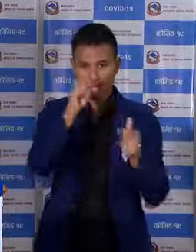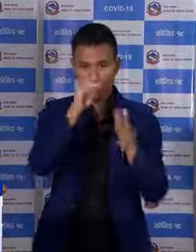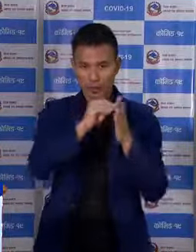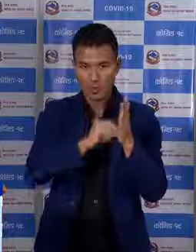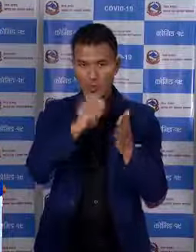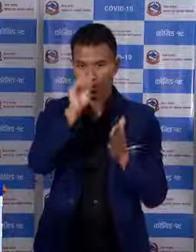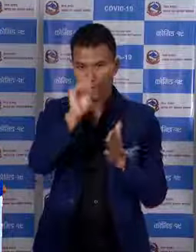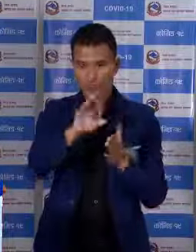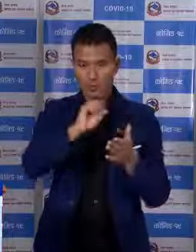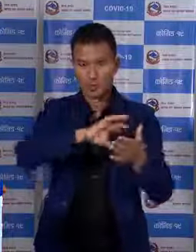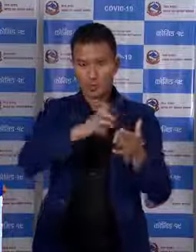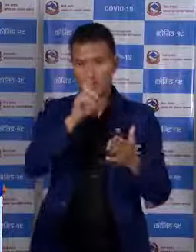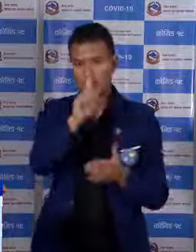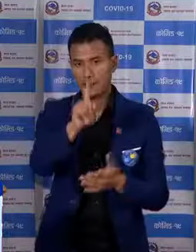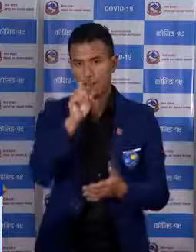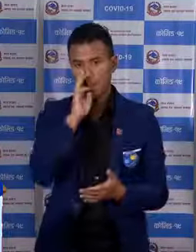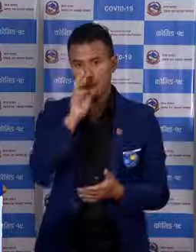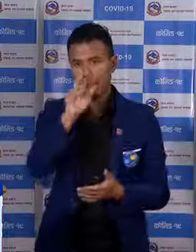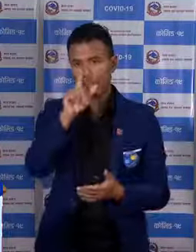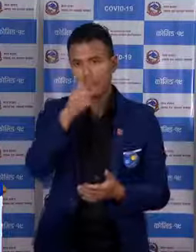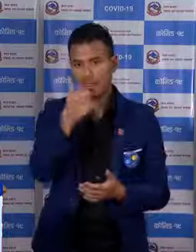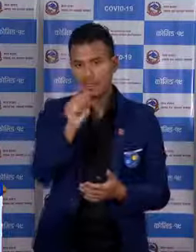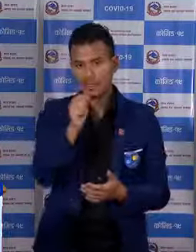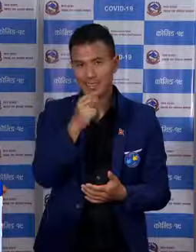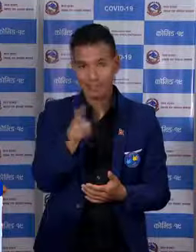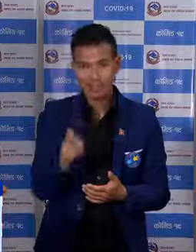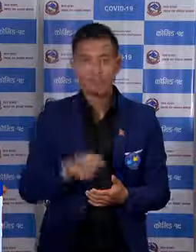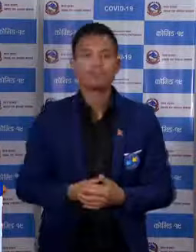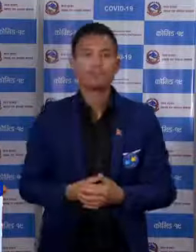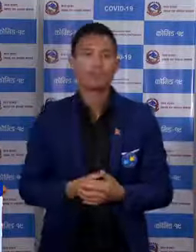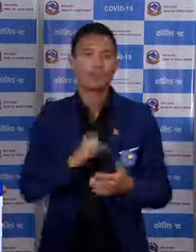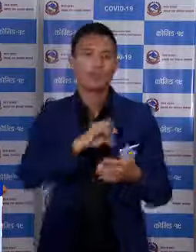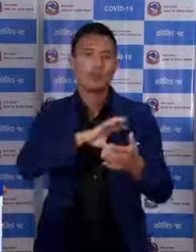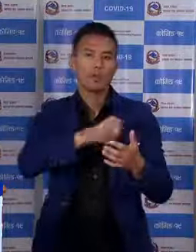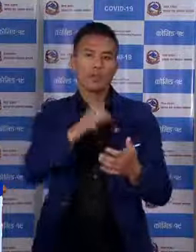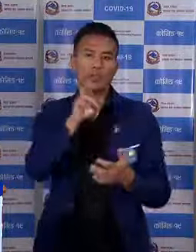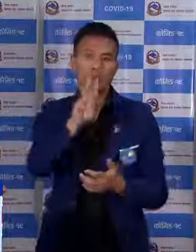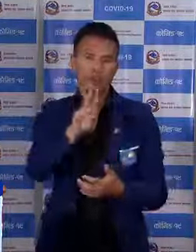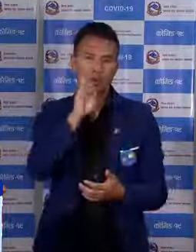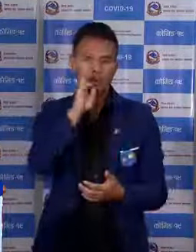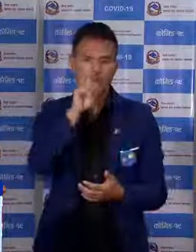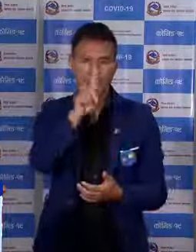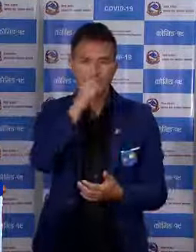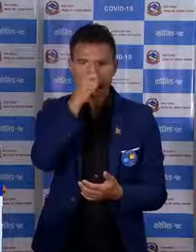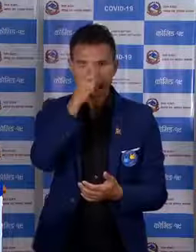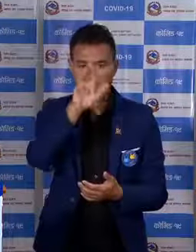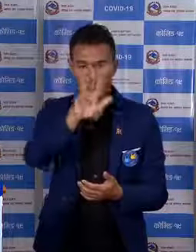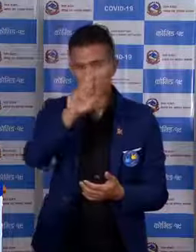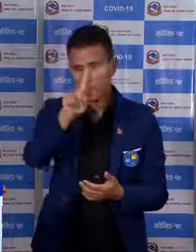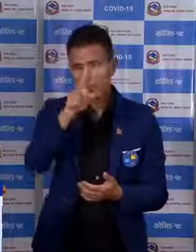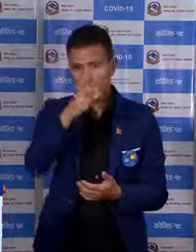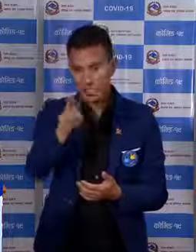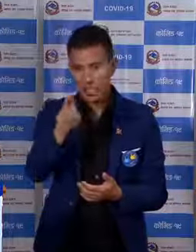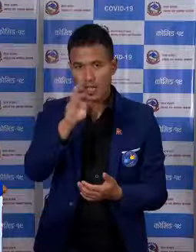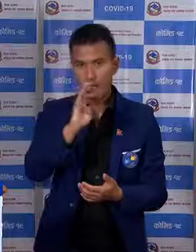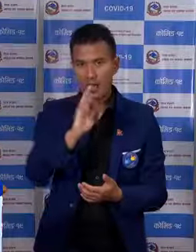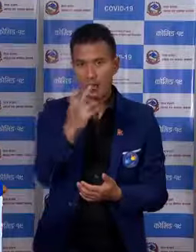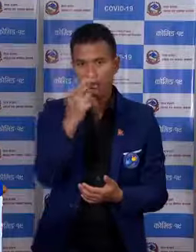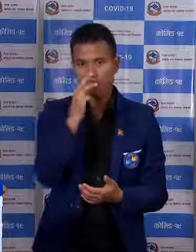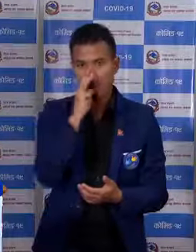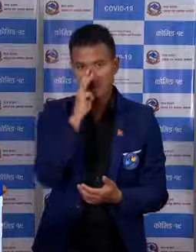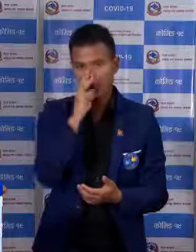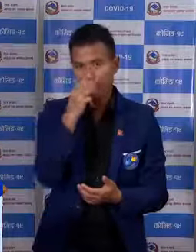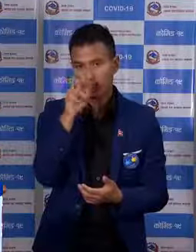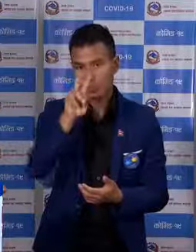चाहांचु। परदेश नमर एक मा साथी जाना परदेश नमर दुई मा एक साई एकान नम्बी जाना बागमती